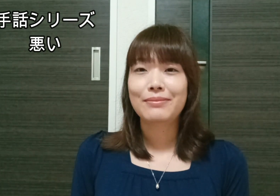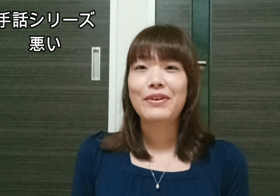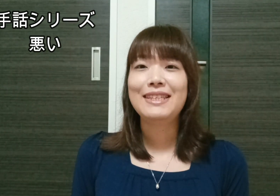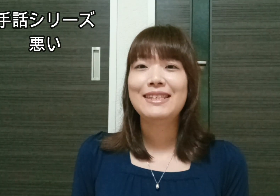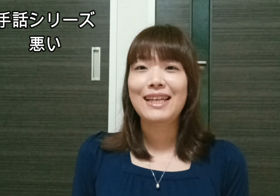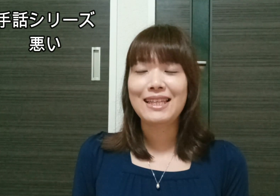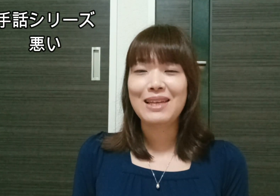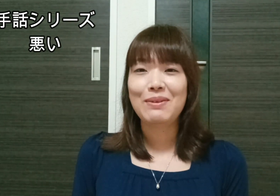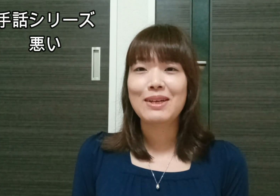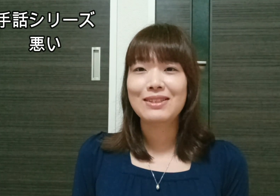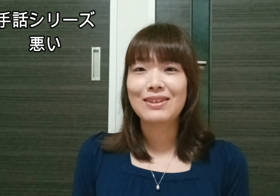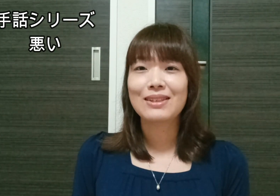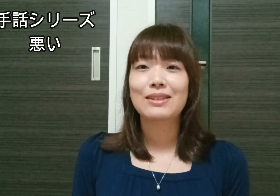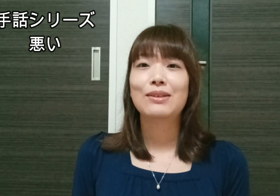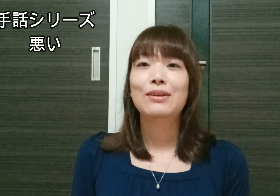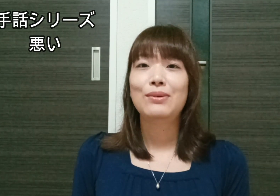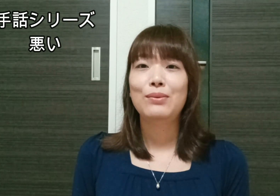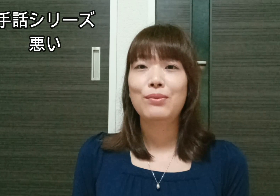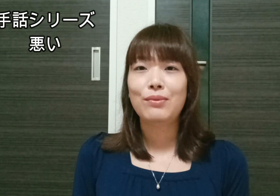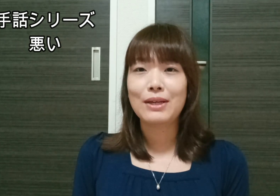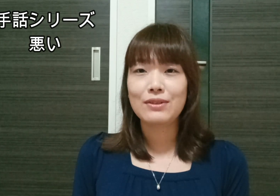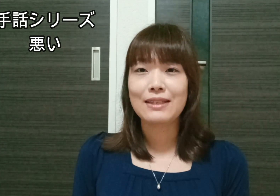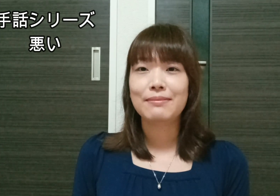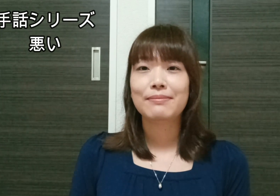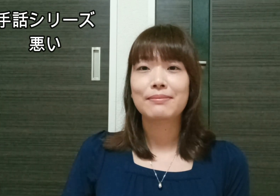もう一度やってみましょう悪い